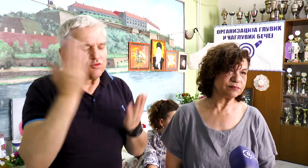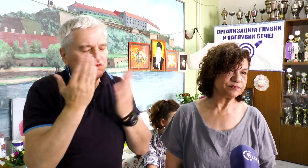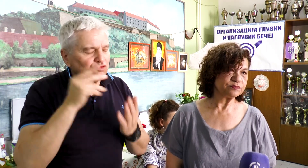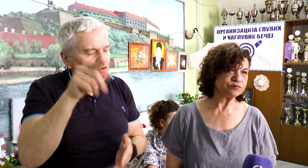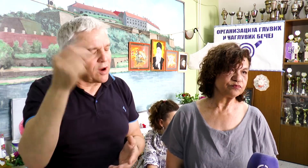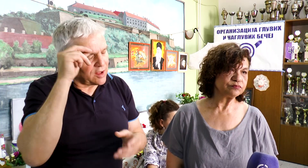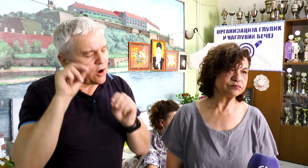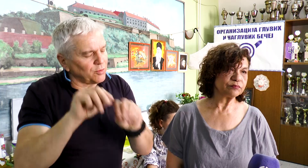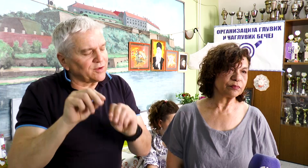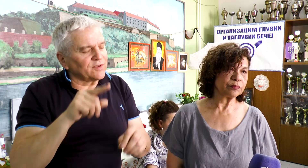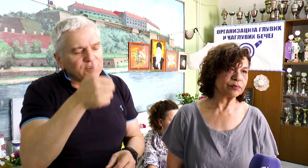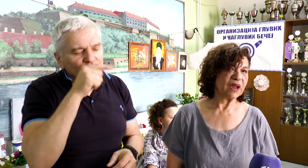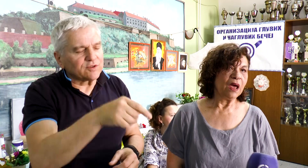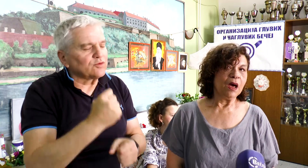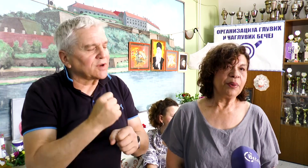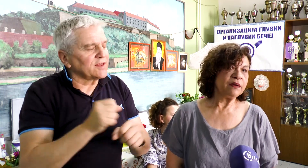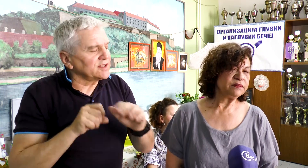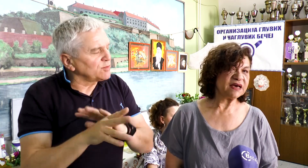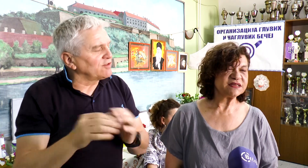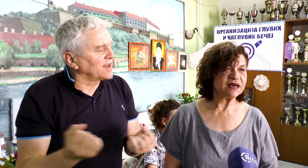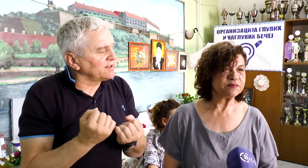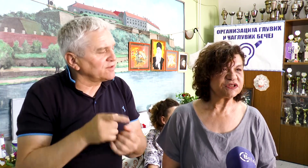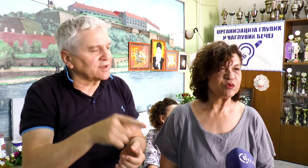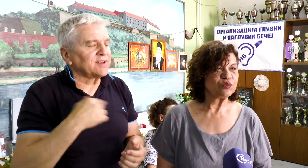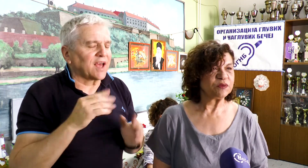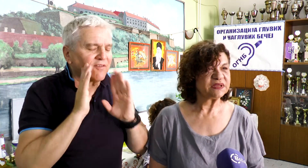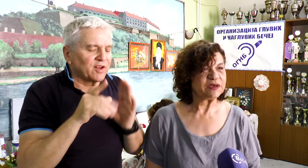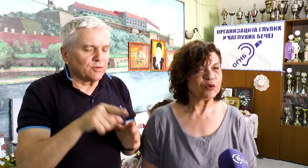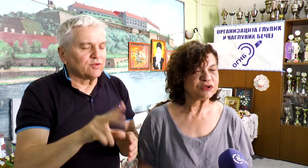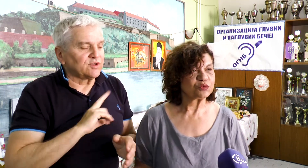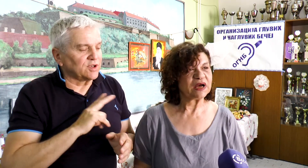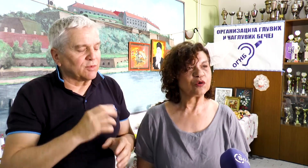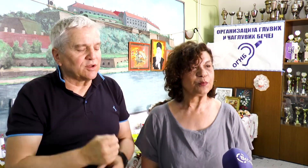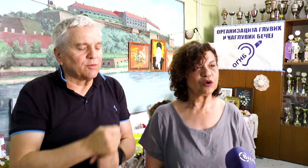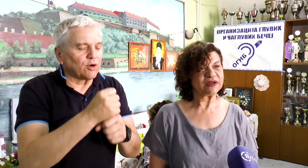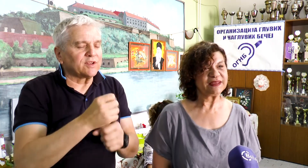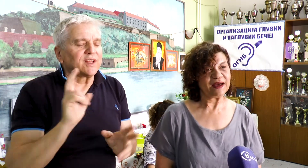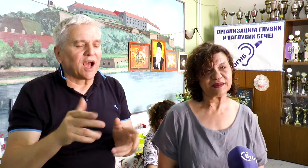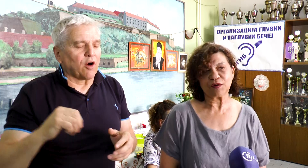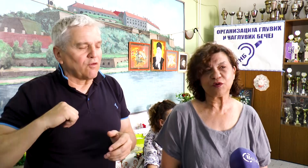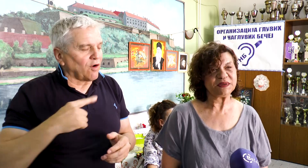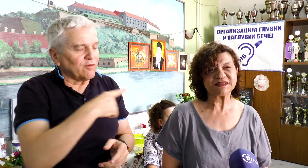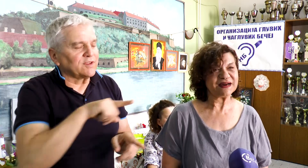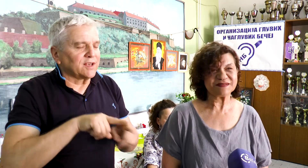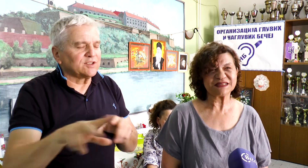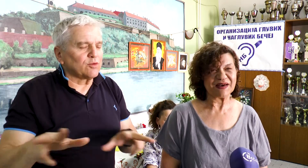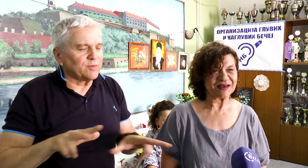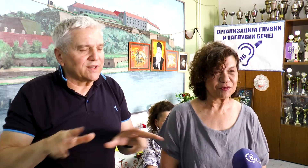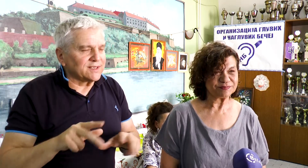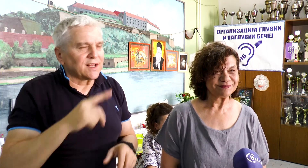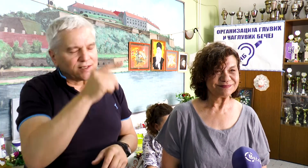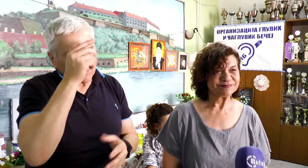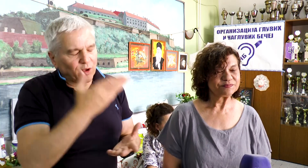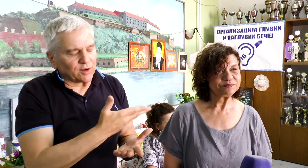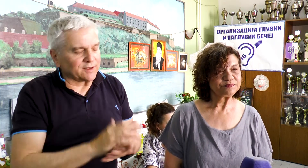obrazovanje. I šta se na tom polju dešava? Pa ja se nadam da ćemo i tu imati podršku kako od pokrajine, ali tako od ministarstva